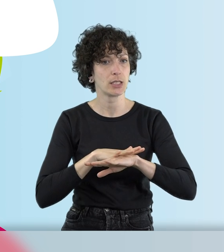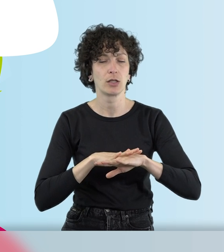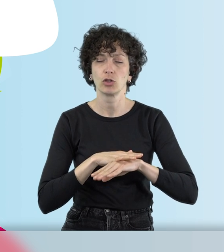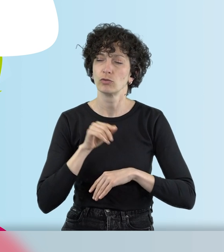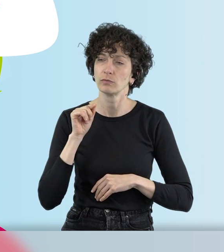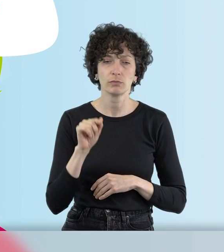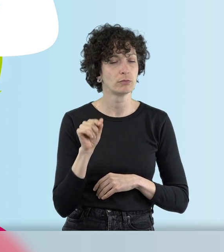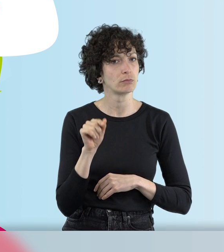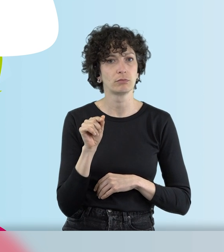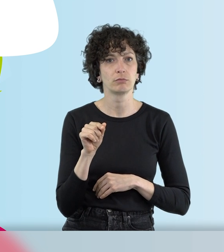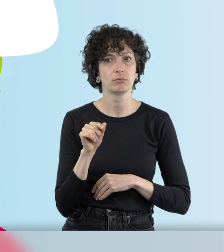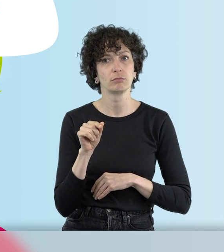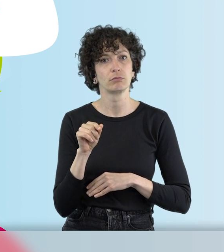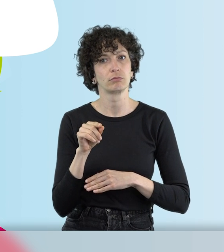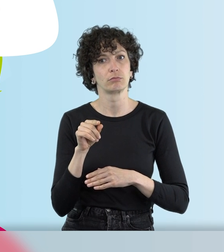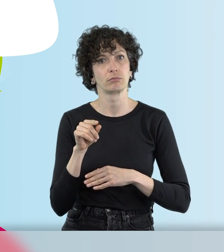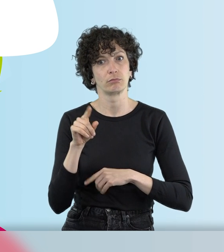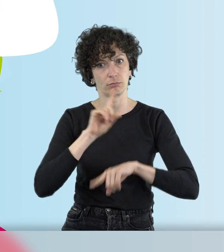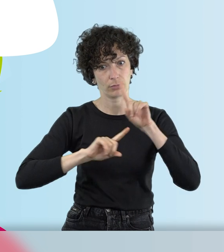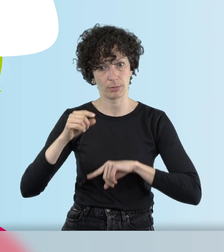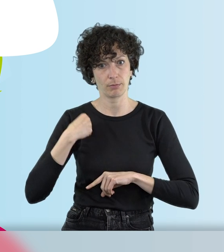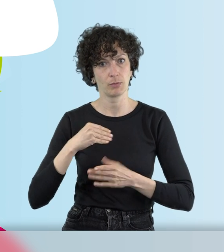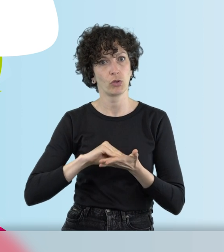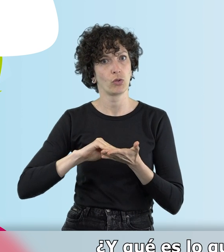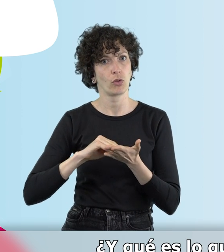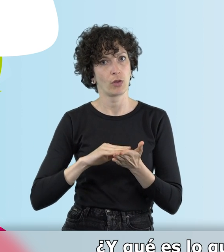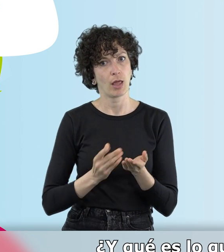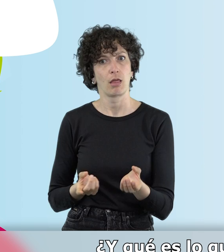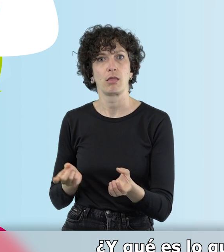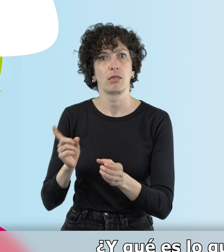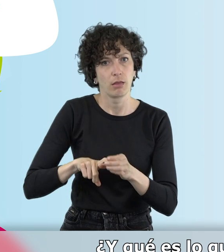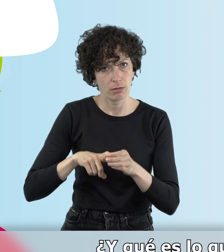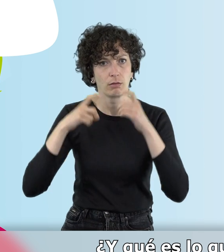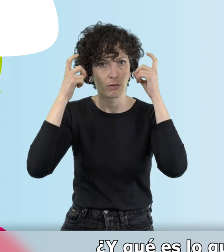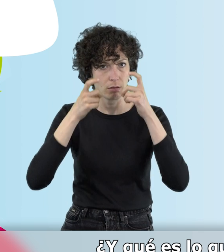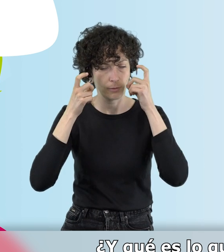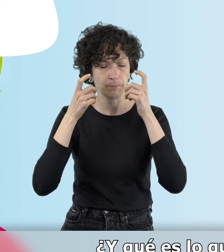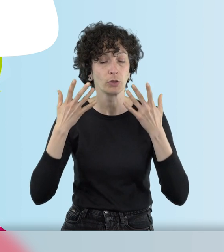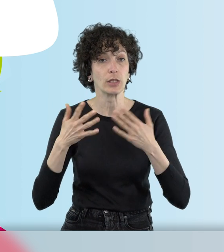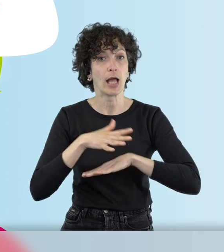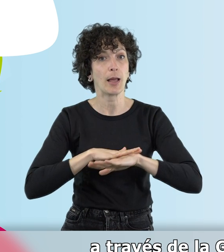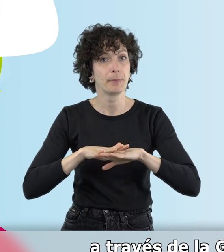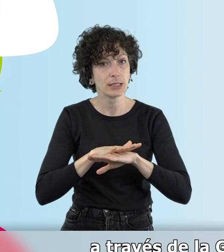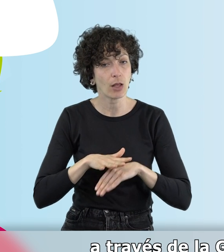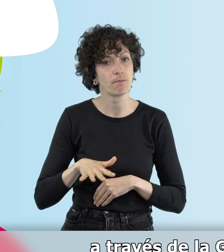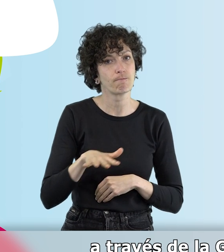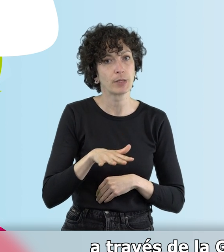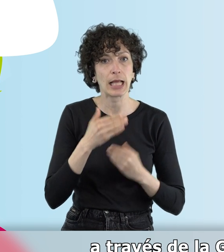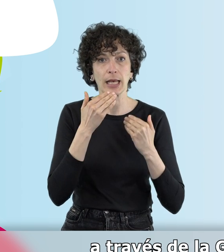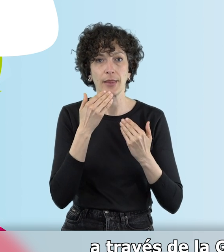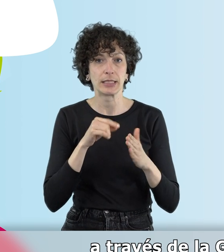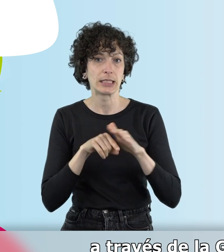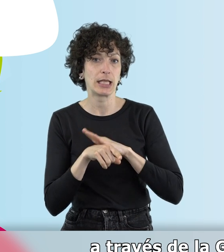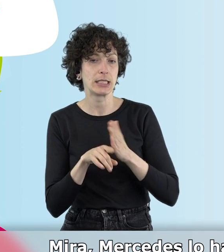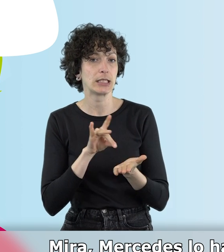impliquen en la resolución de este problema. ¿Y qué es lo que hace la administración regional a través de la